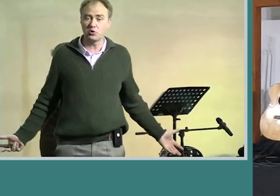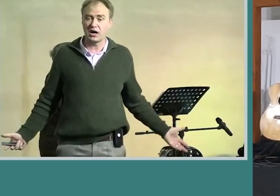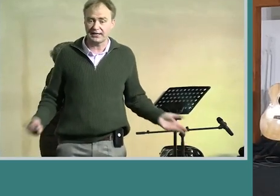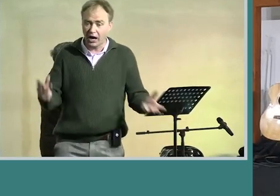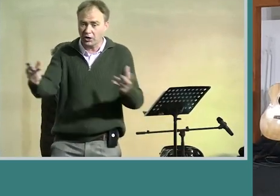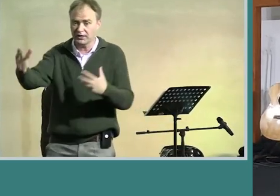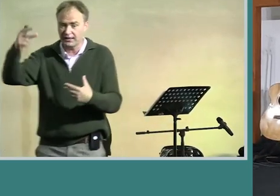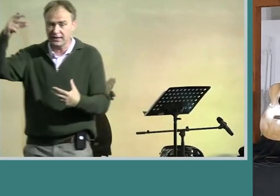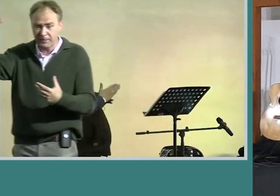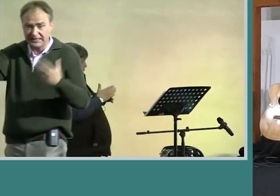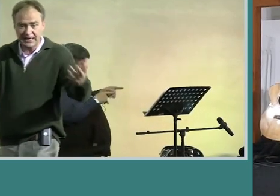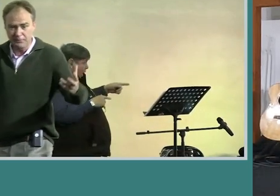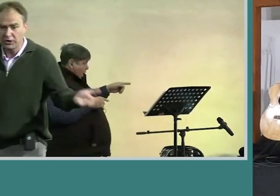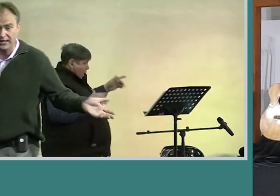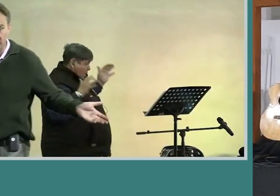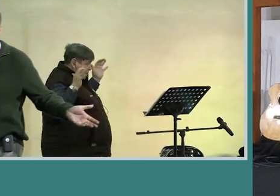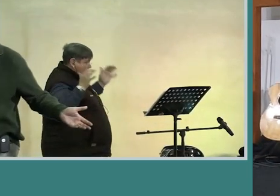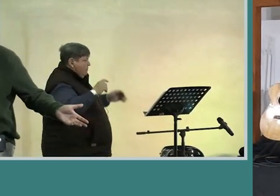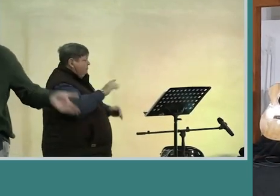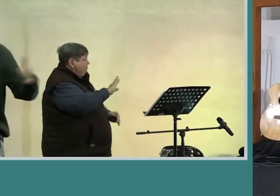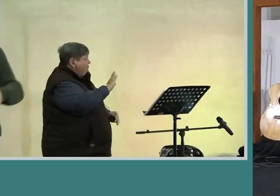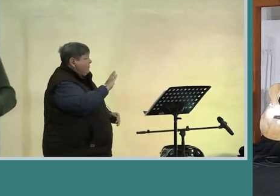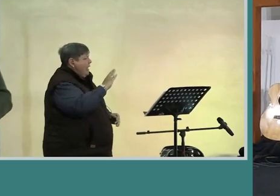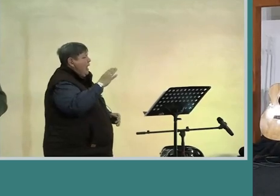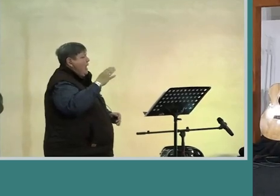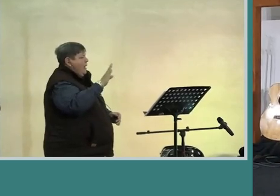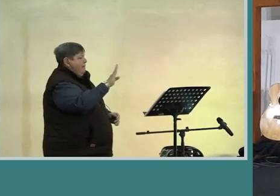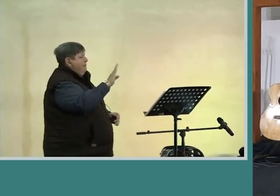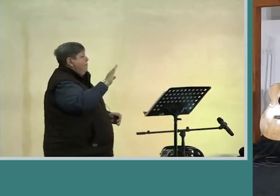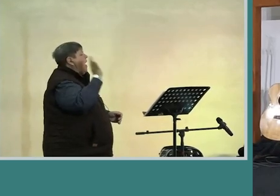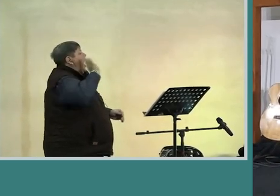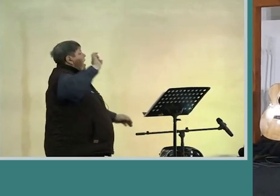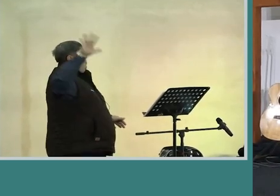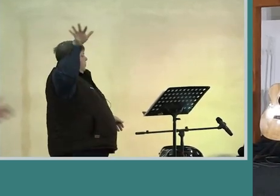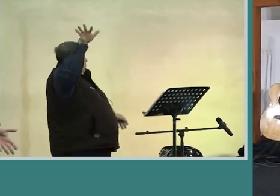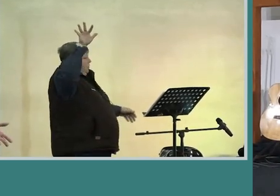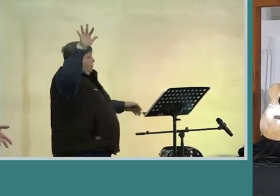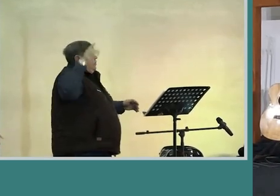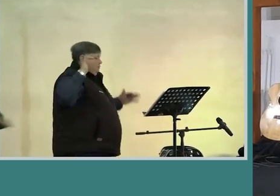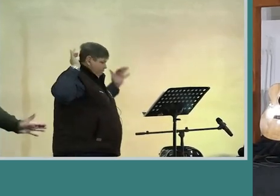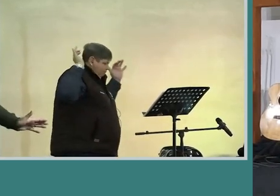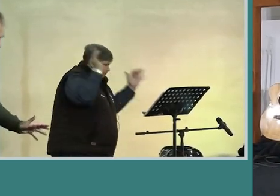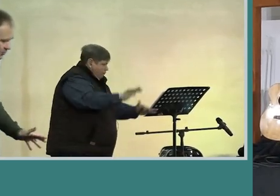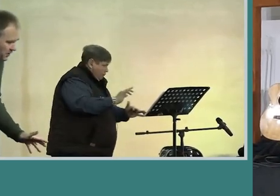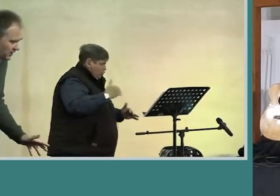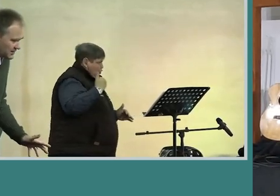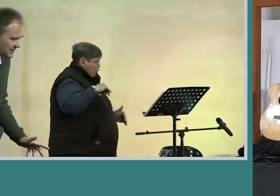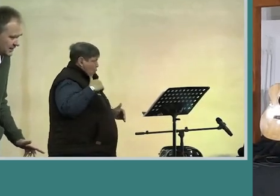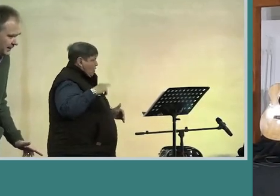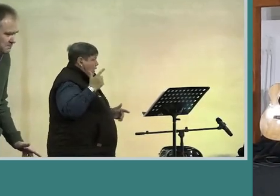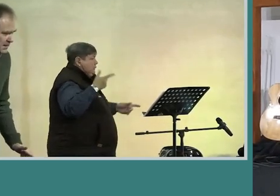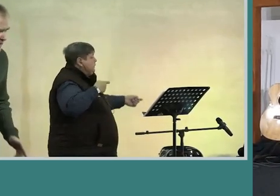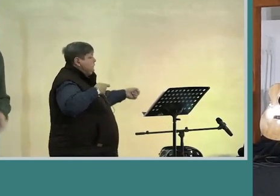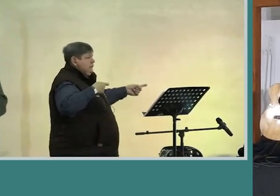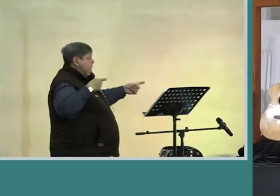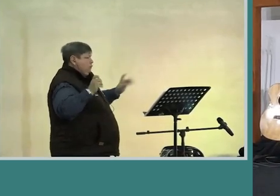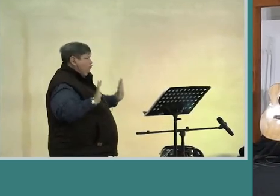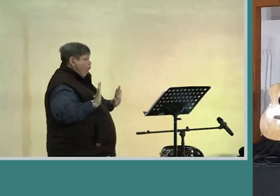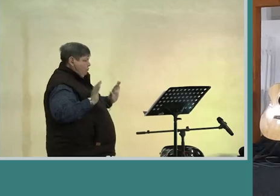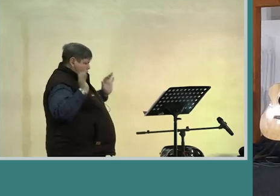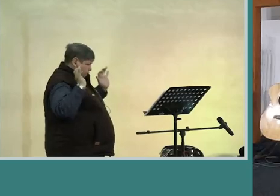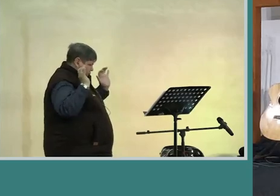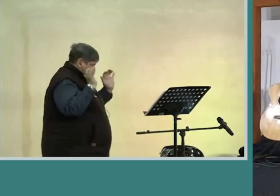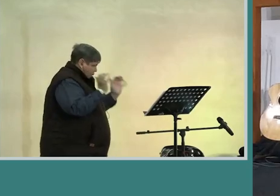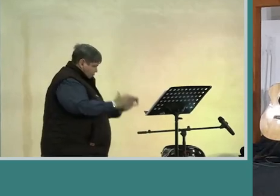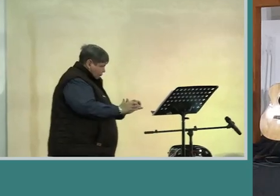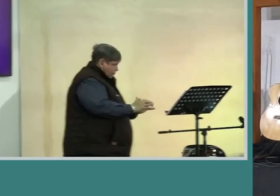op die zondag die Britte en die boer het nie oorlog gevoer op zondag nie op zondag hulle hulle kerk gehou hulle het nie hulle het op mekaar geskiet nie en dit is